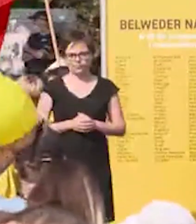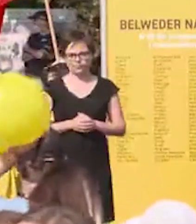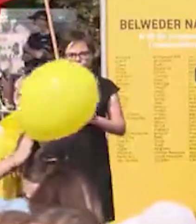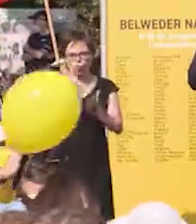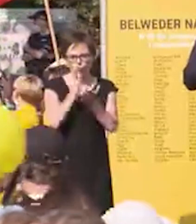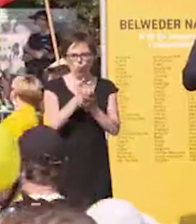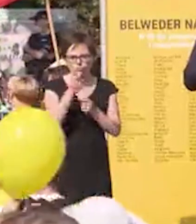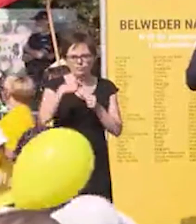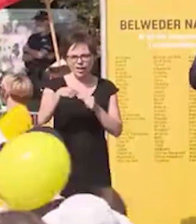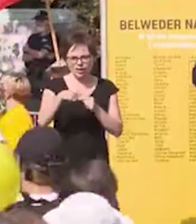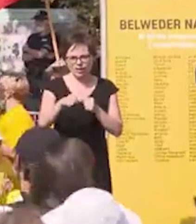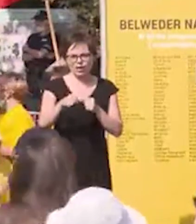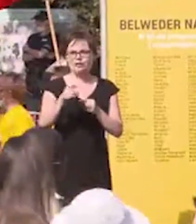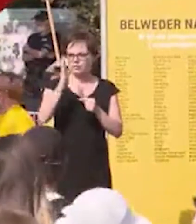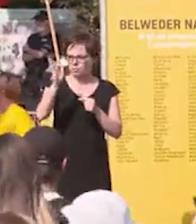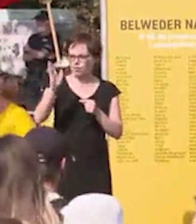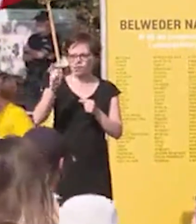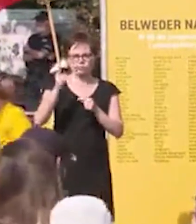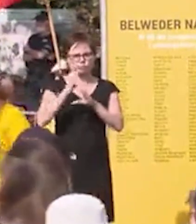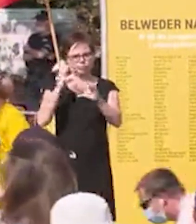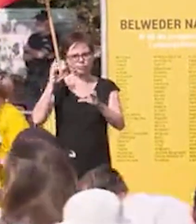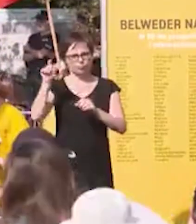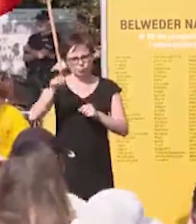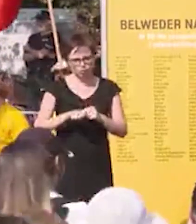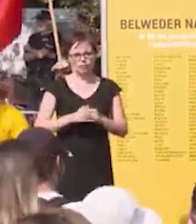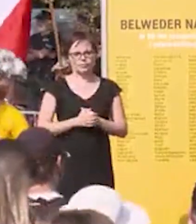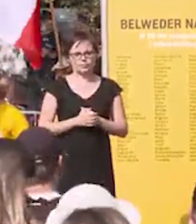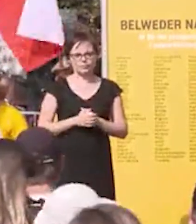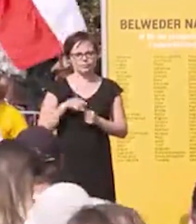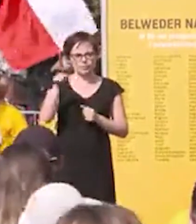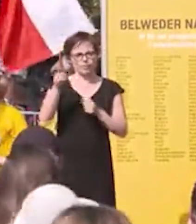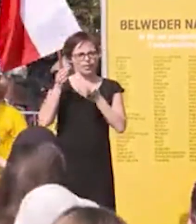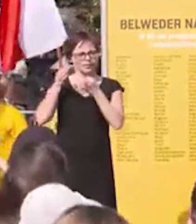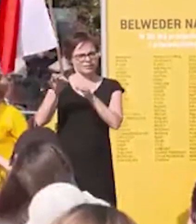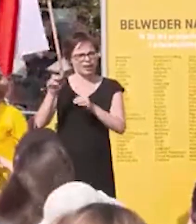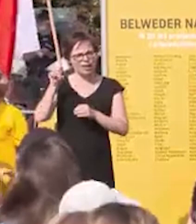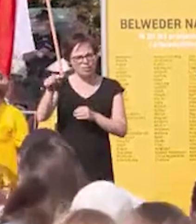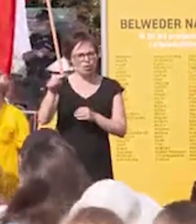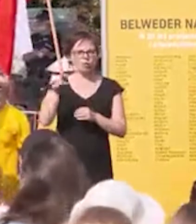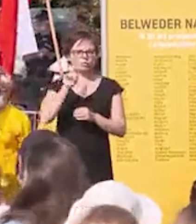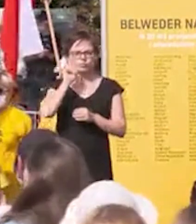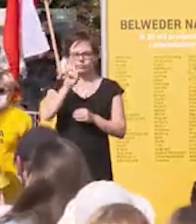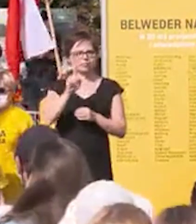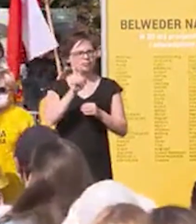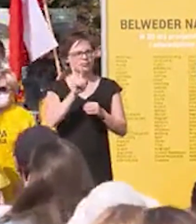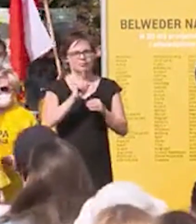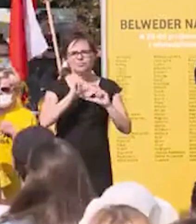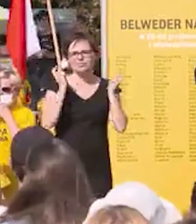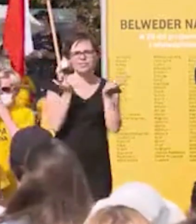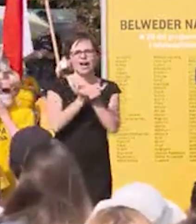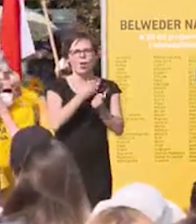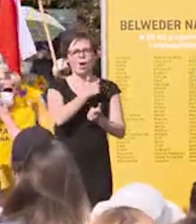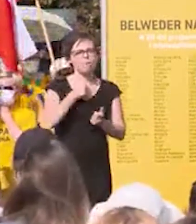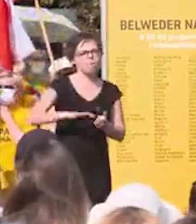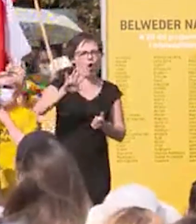Już za chwilę będzie z nami Belweder na kółkach, samochód, który, ośmielę się powiedzieć, stał się najbardziej rozpoznawalnym